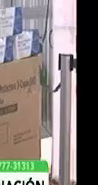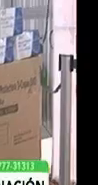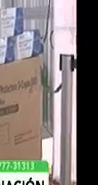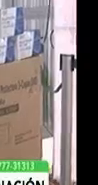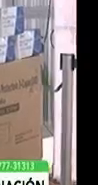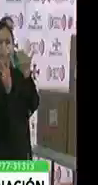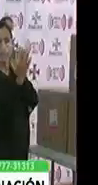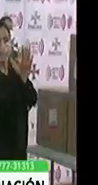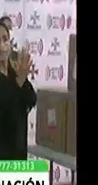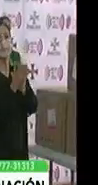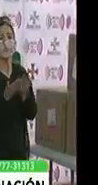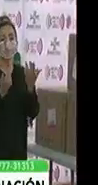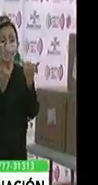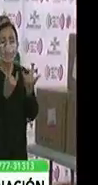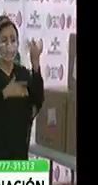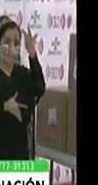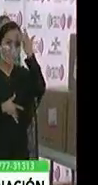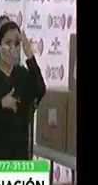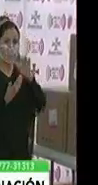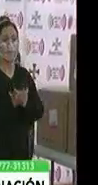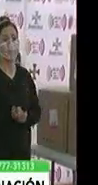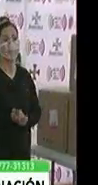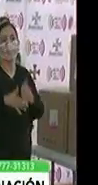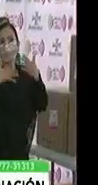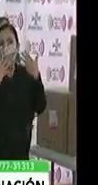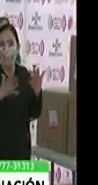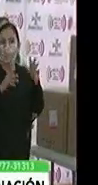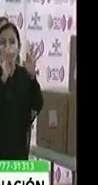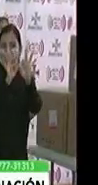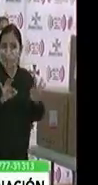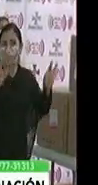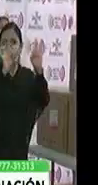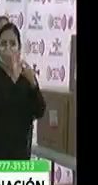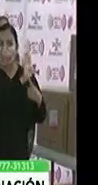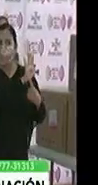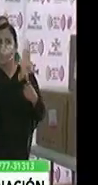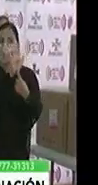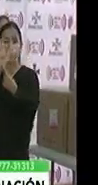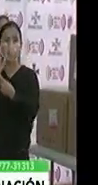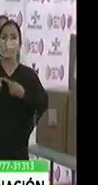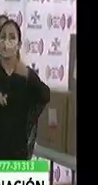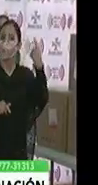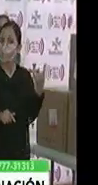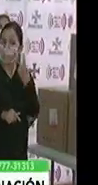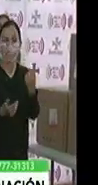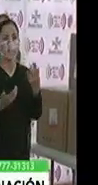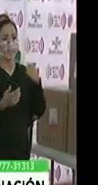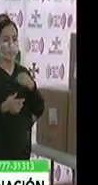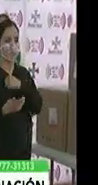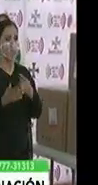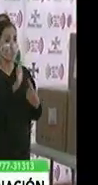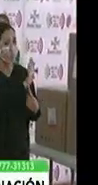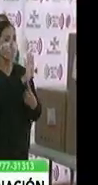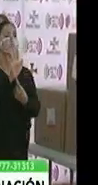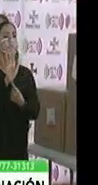en los diferentes lugares. Hoy hay que destacar, como siempre hay que hacerlo, de